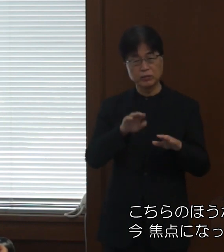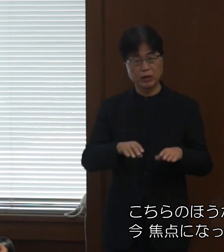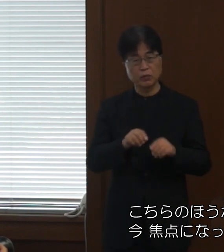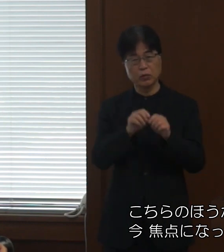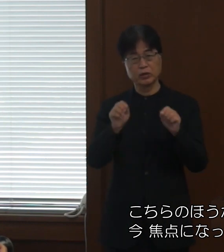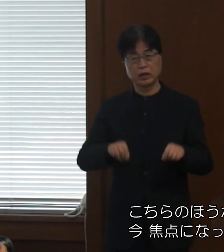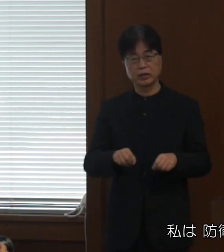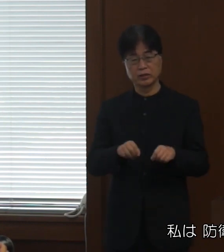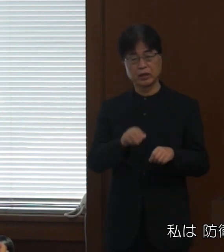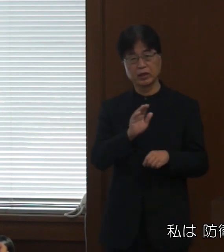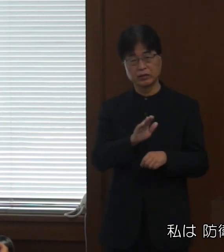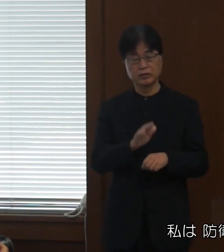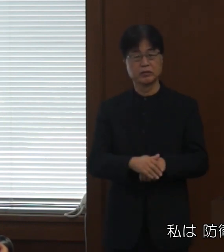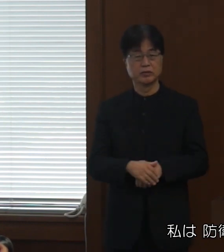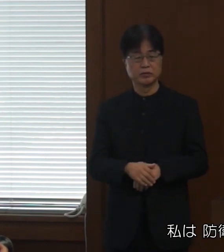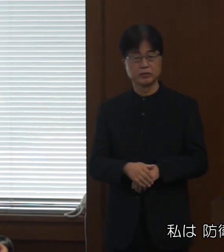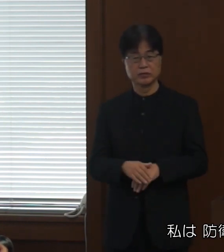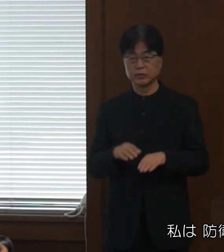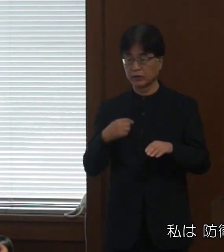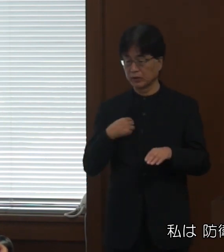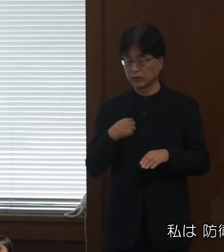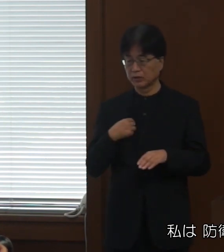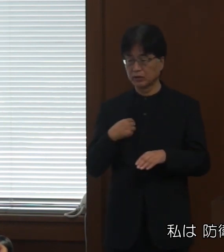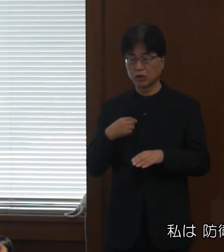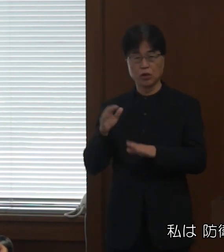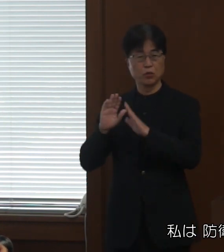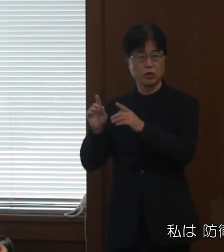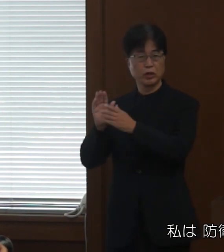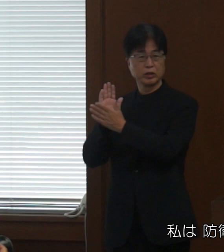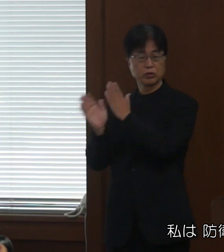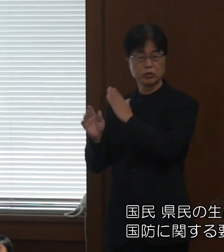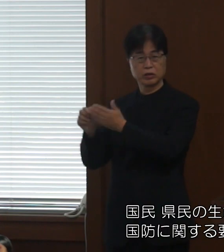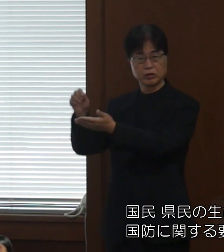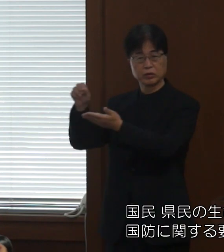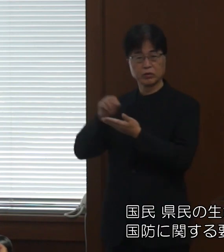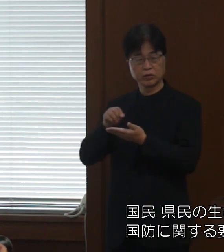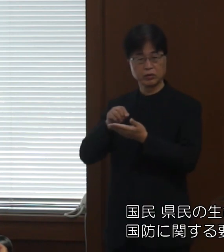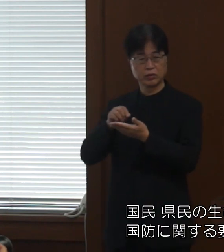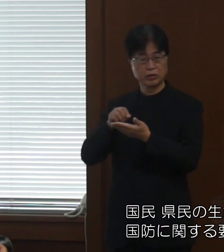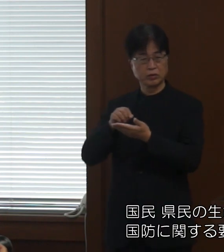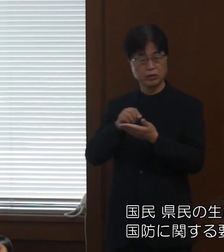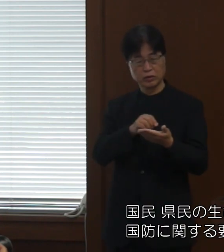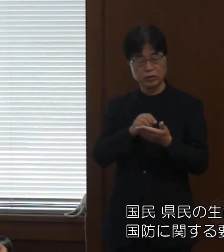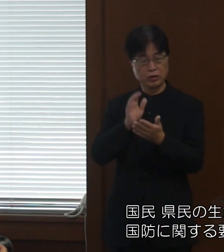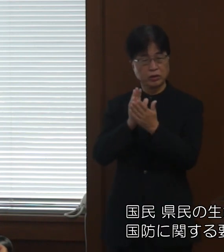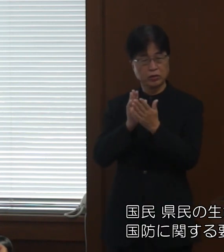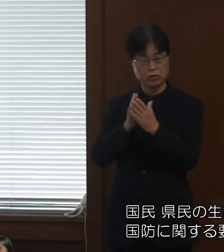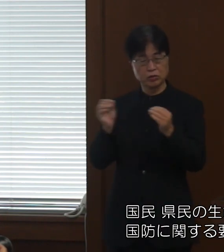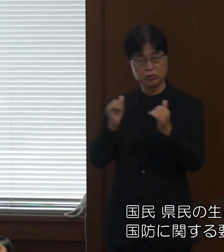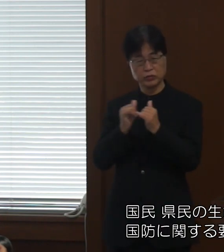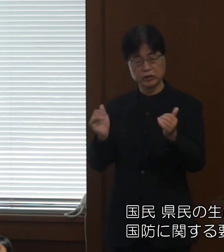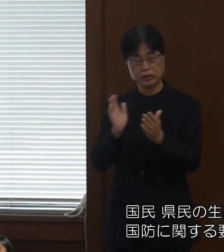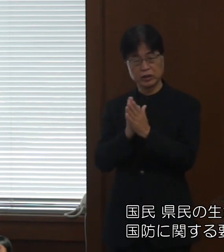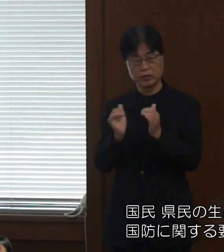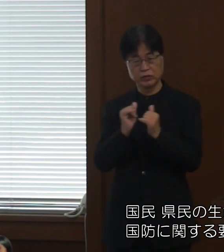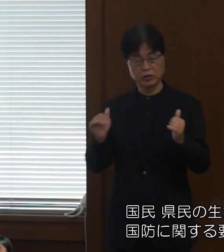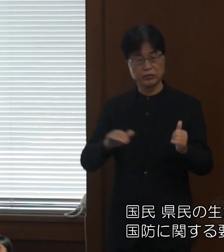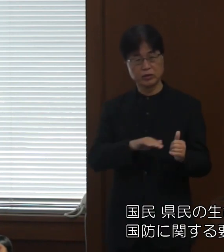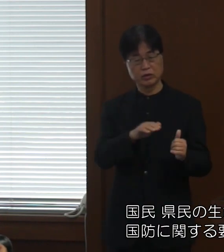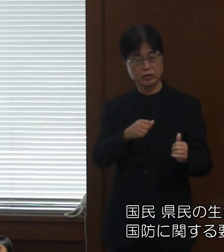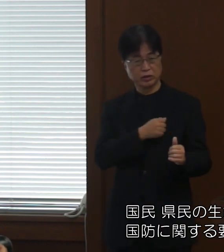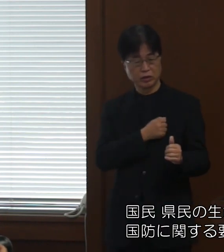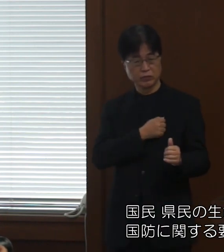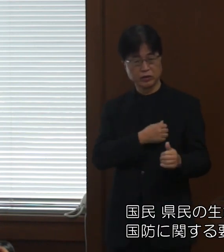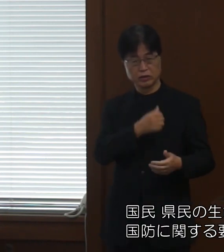ますで私は防衛省からの要請は国民県民の生命と財産を守る